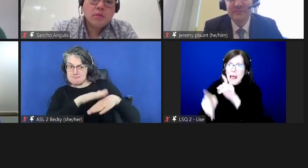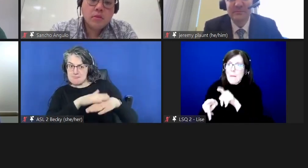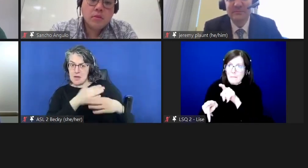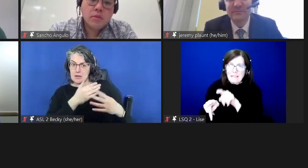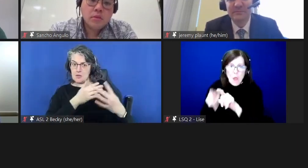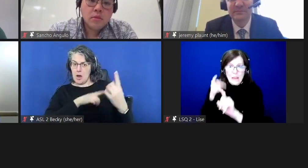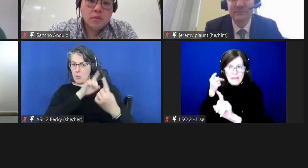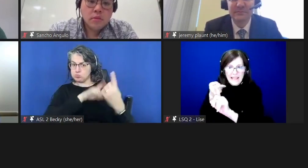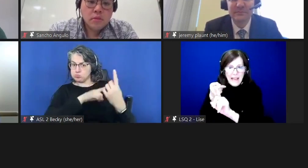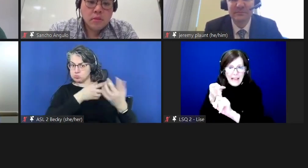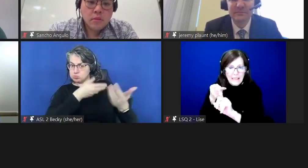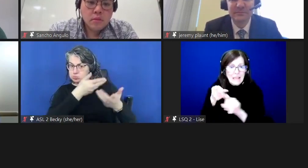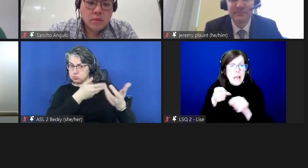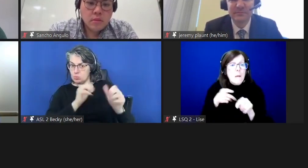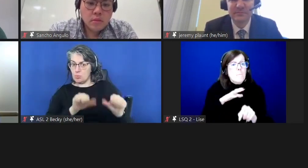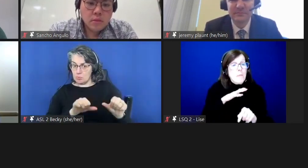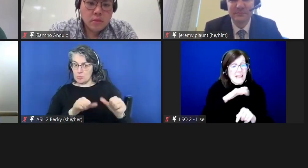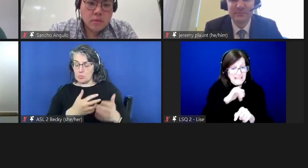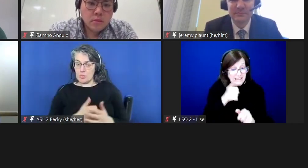quelque chose de nouveau,